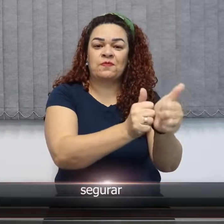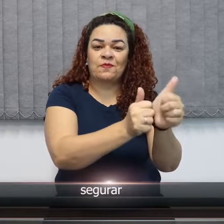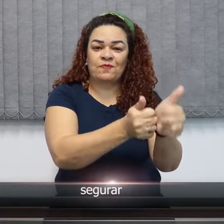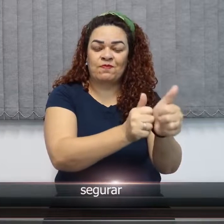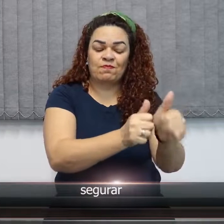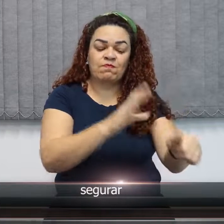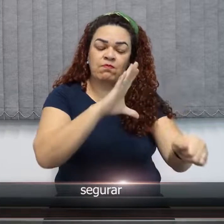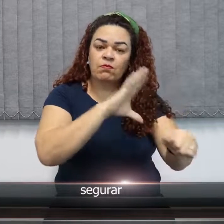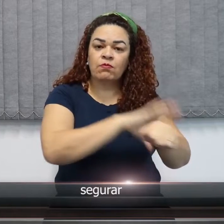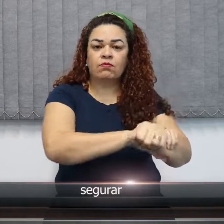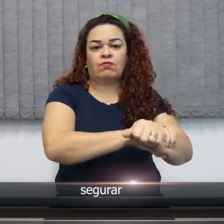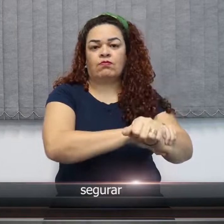segurar,